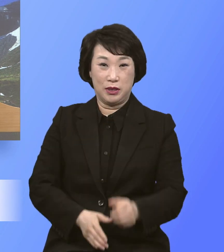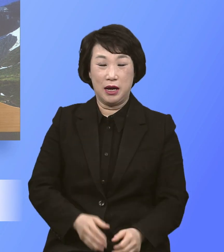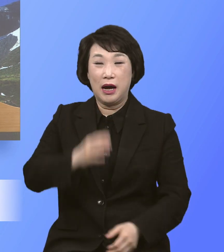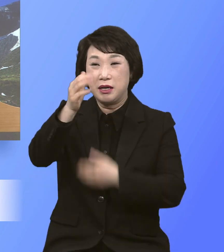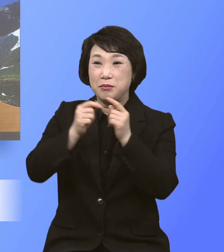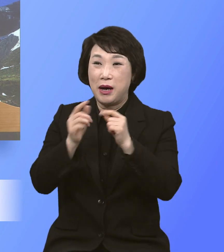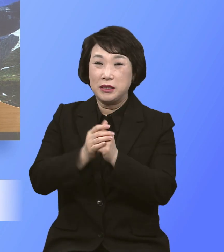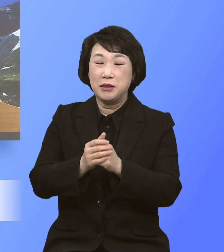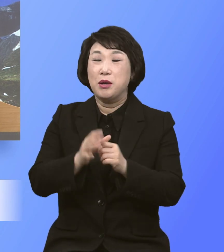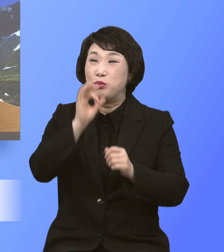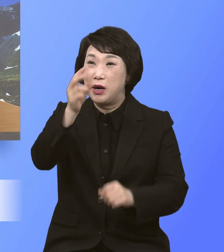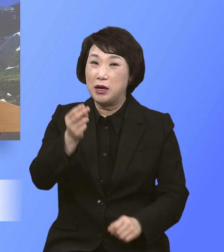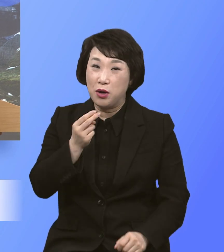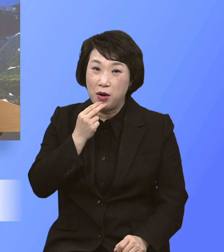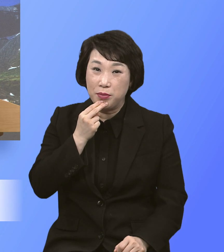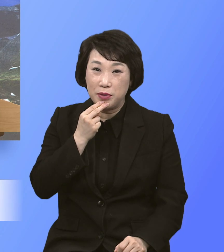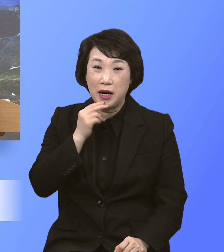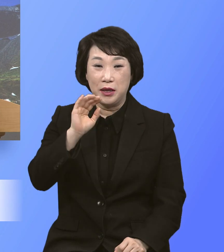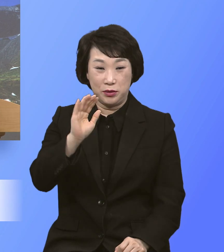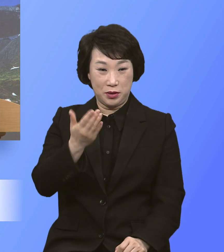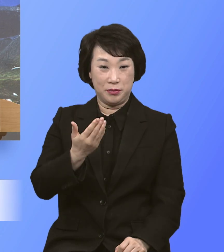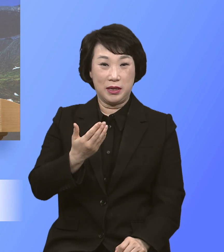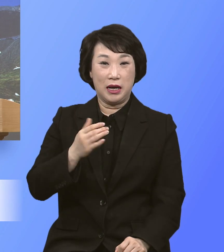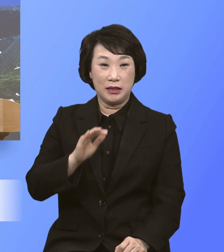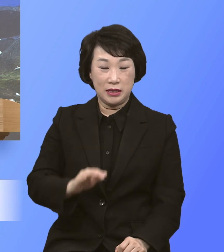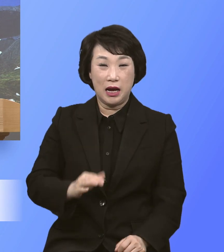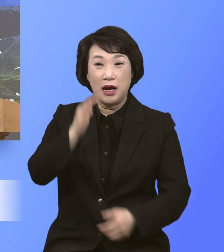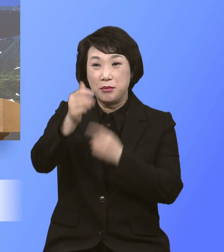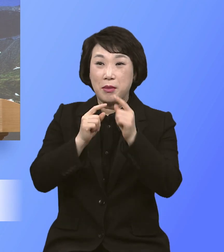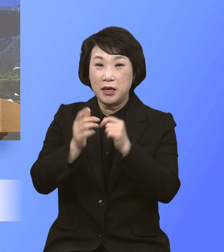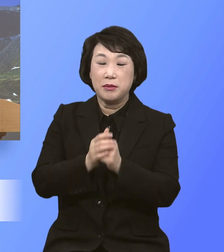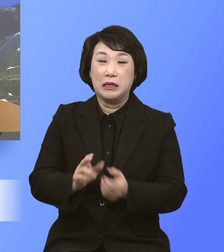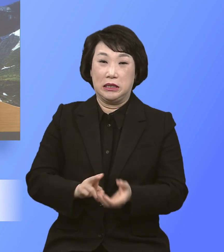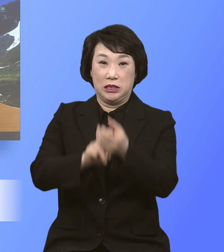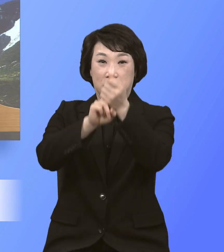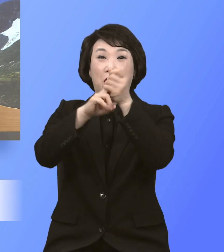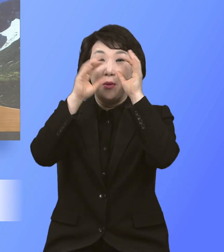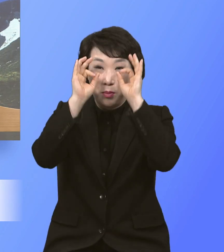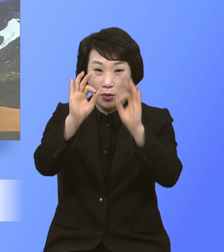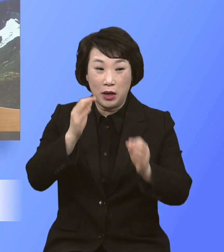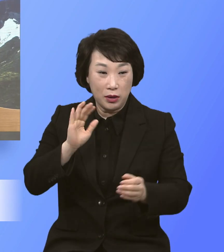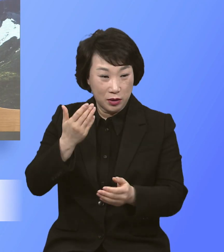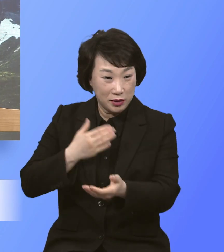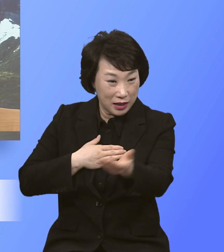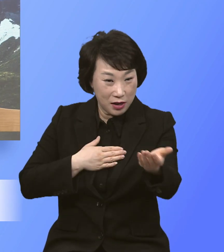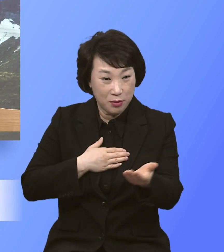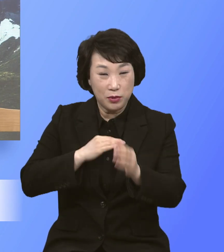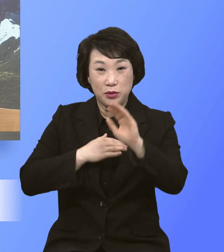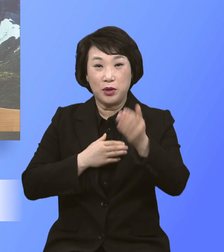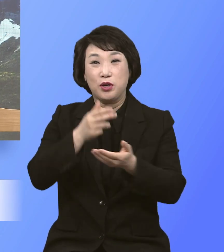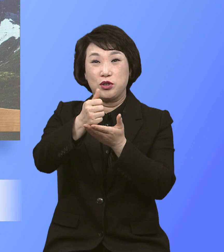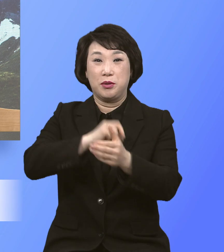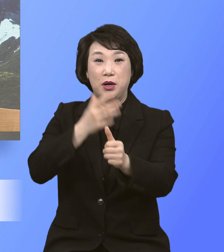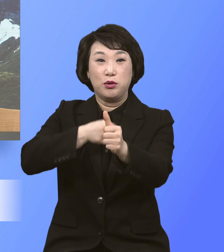하나님 말씀이 능치 못함이 없어야 되고, 그 말씀의 이적을 보게 되는 여러분 되기를 주님의